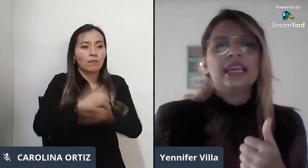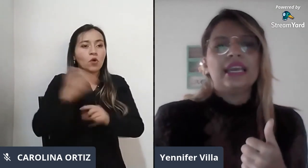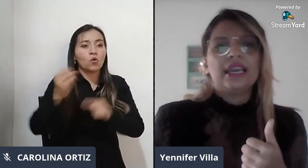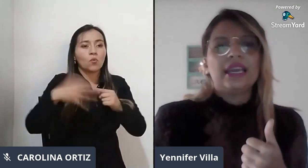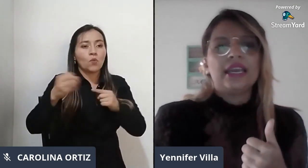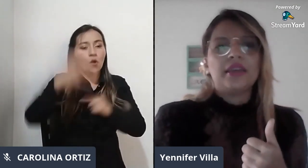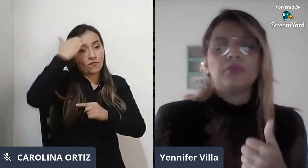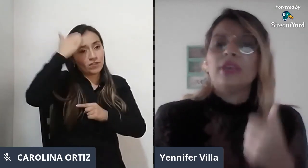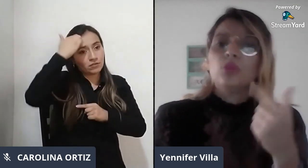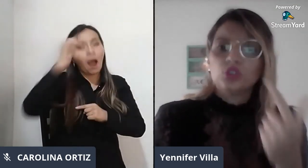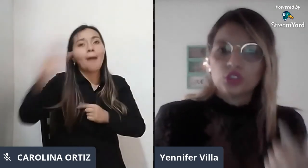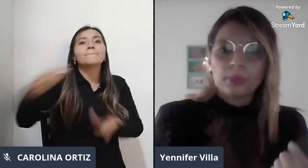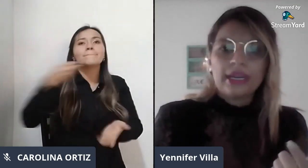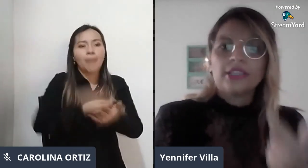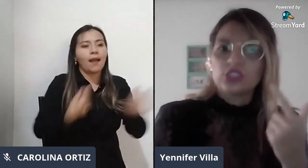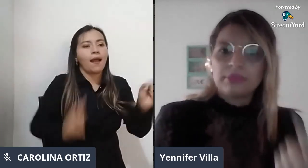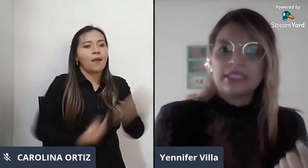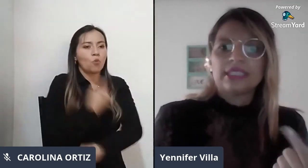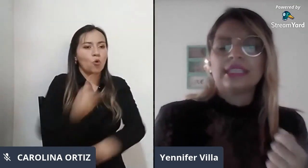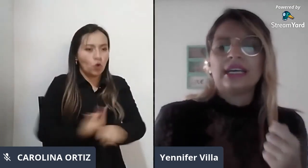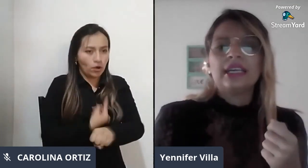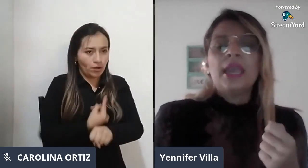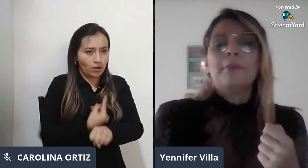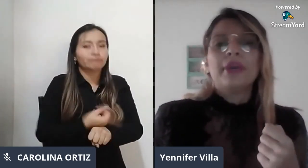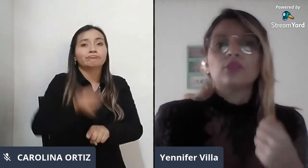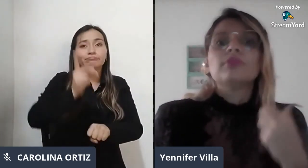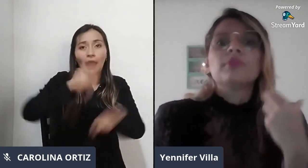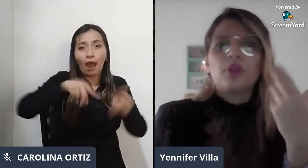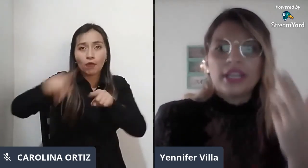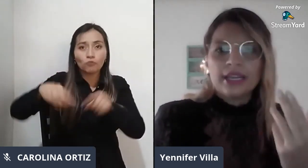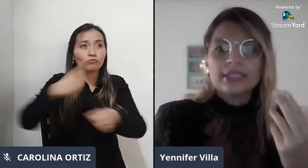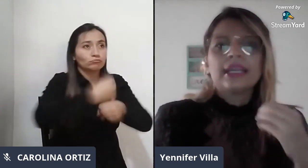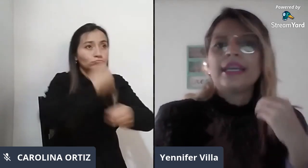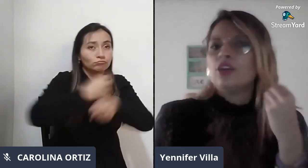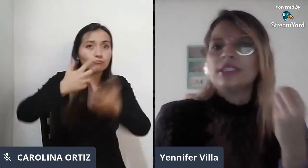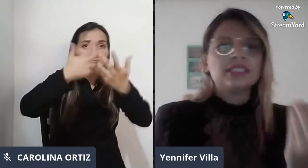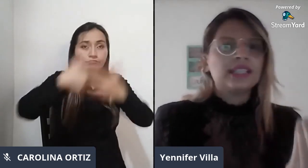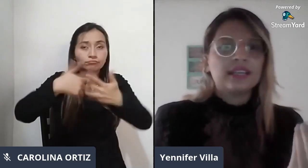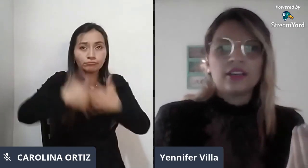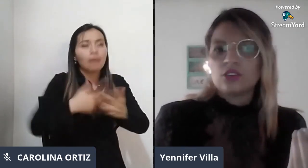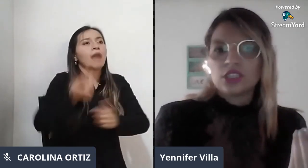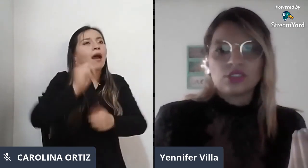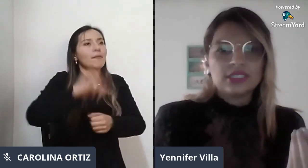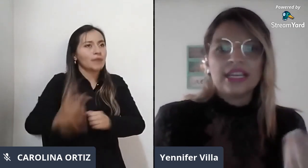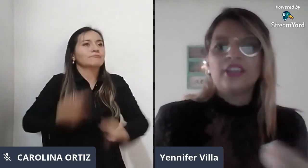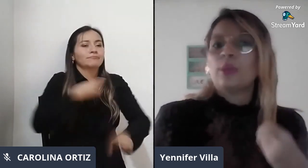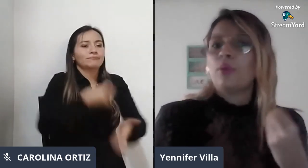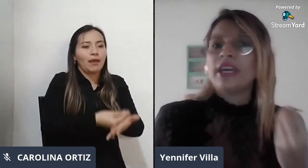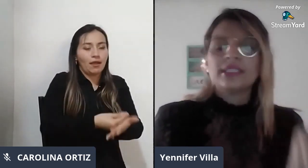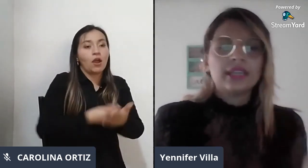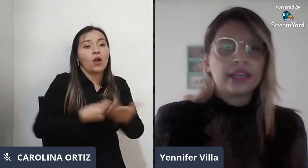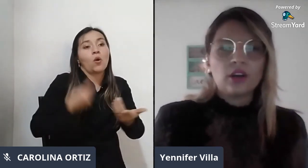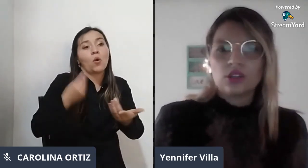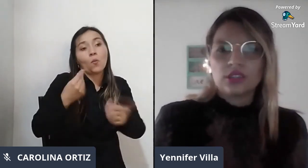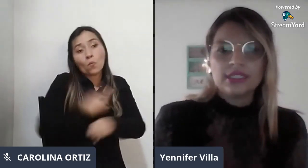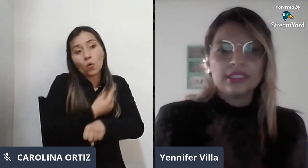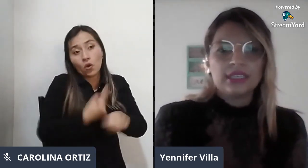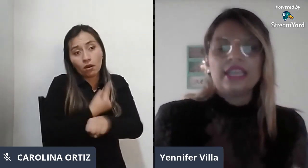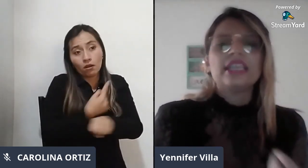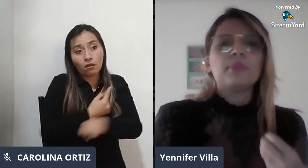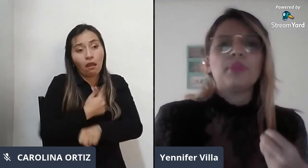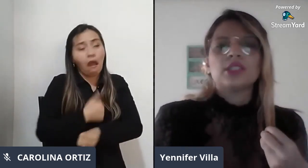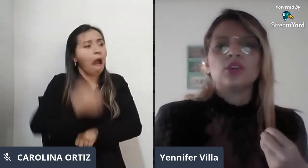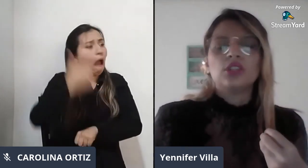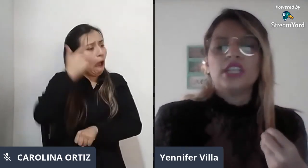universidades, en muchos operarios también ya está, pero poner en escena que no necesitan reconocernos el salario, que pueden hacer